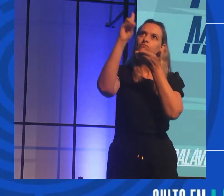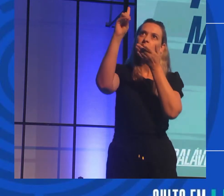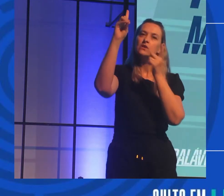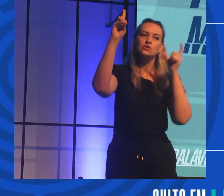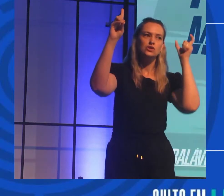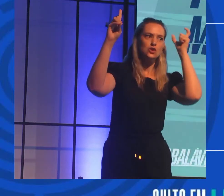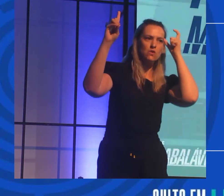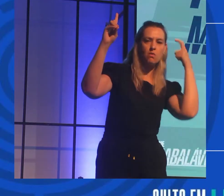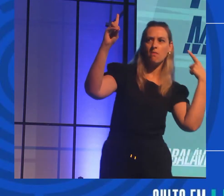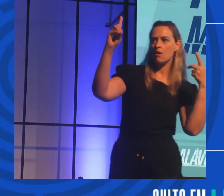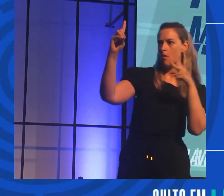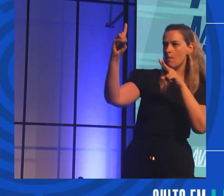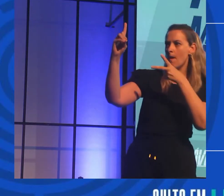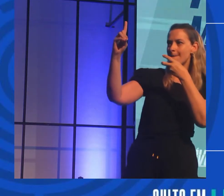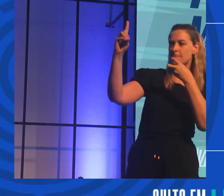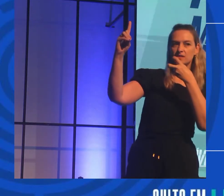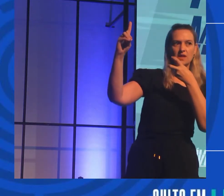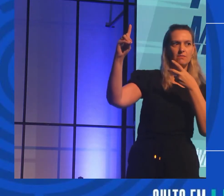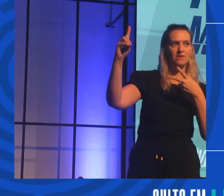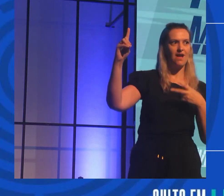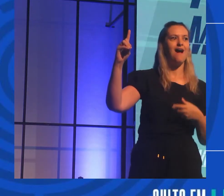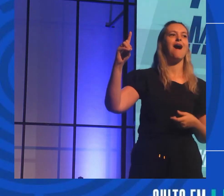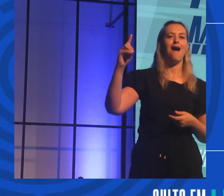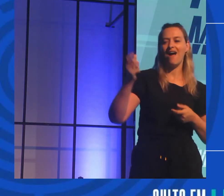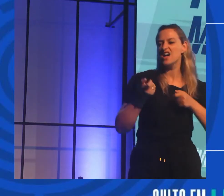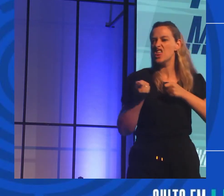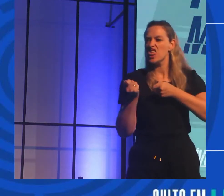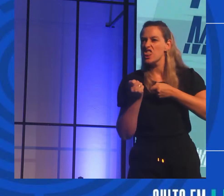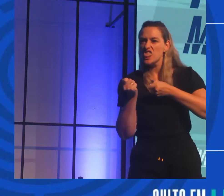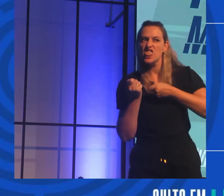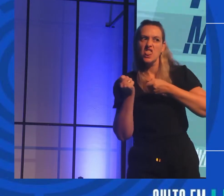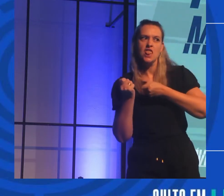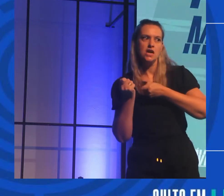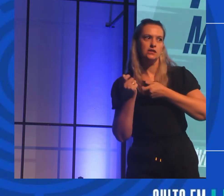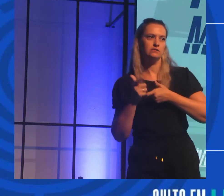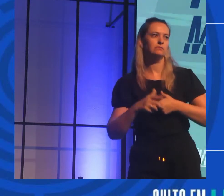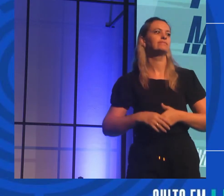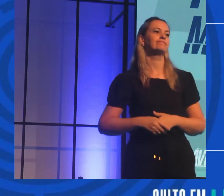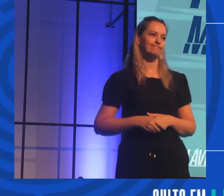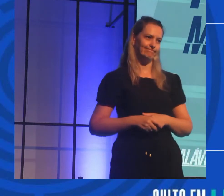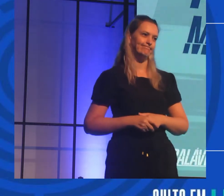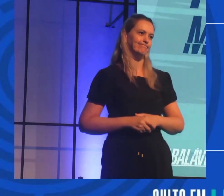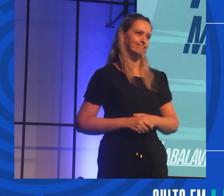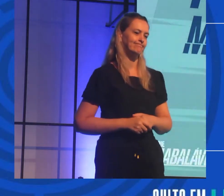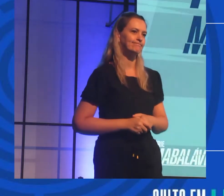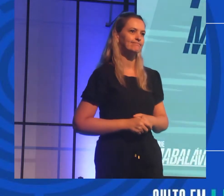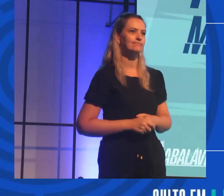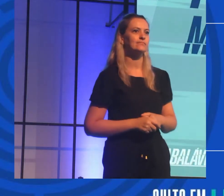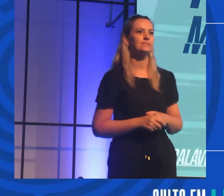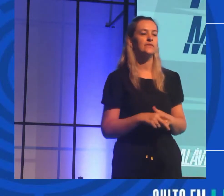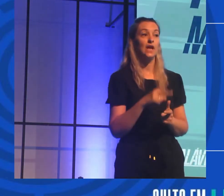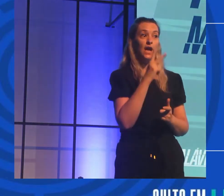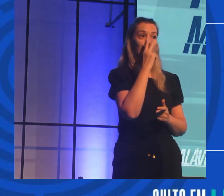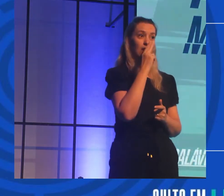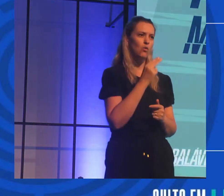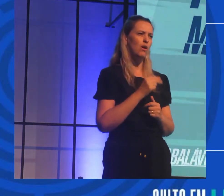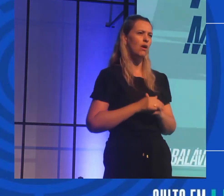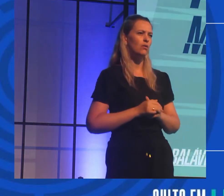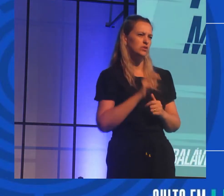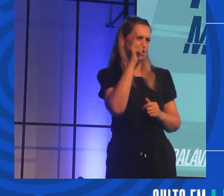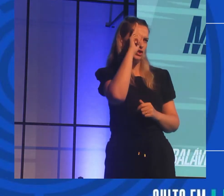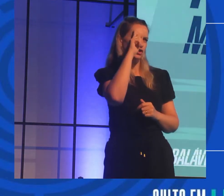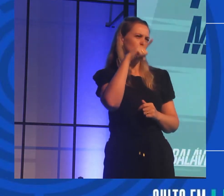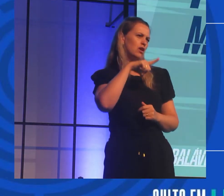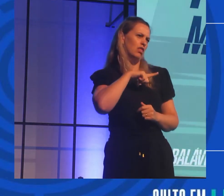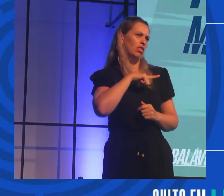está furioso conosco. É aquela história que talvez você já conhece do muro, né? Todo